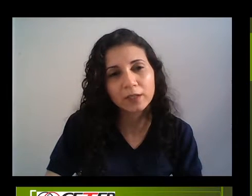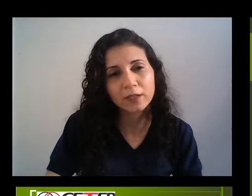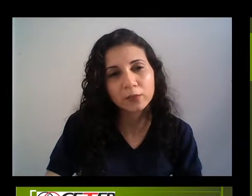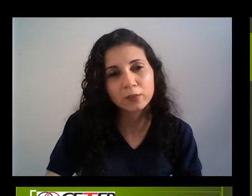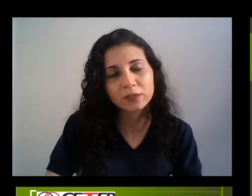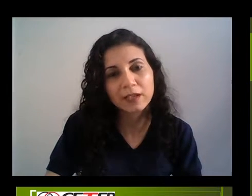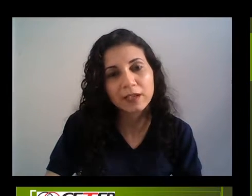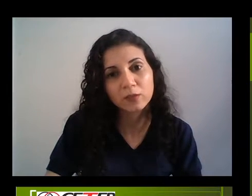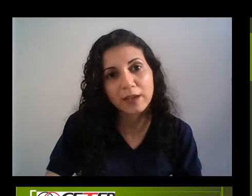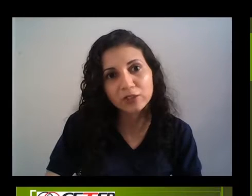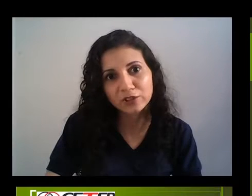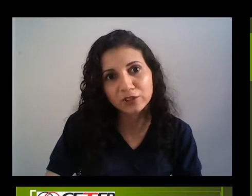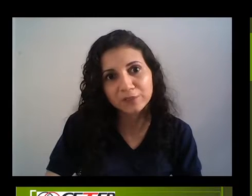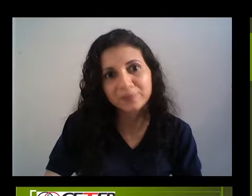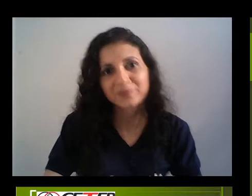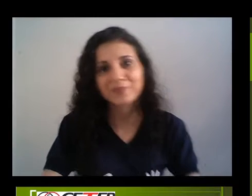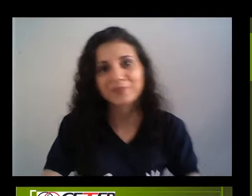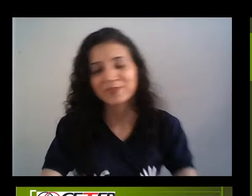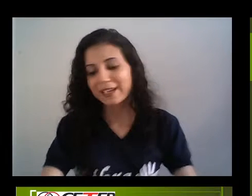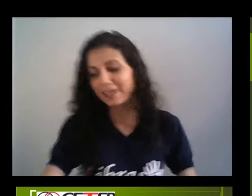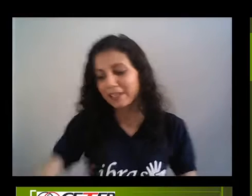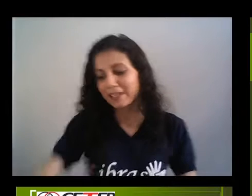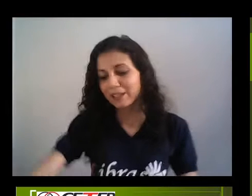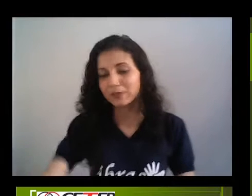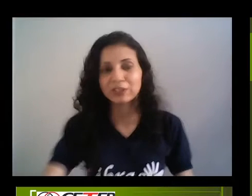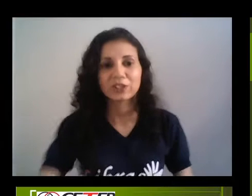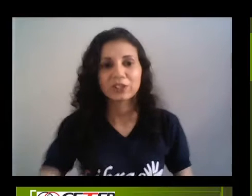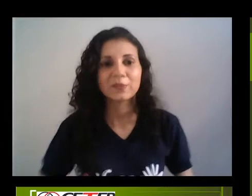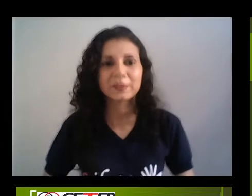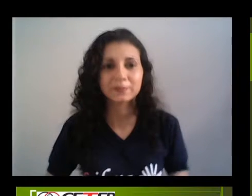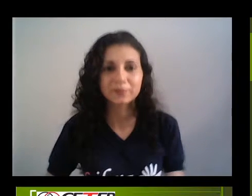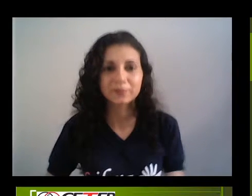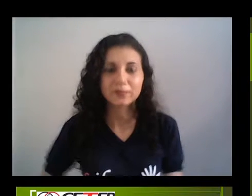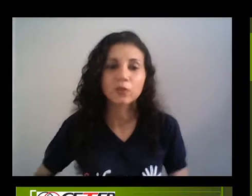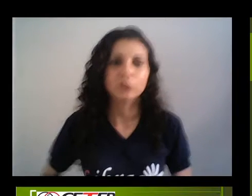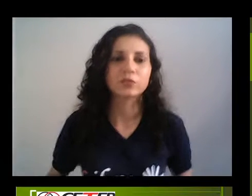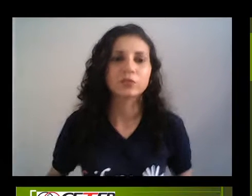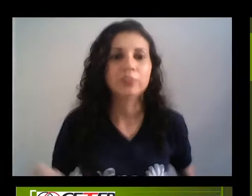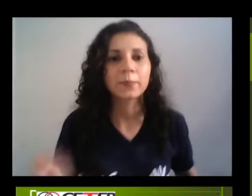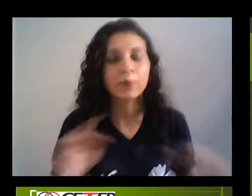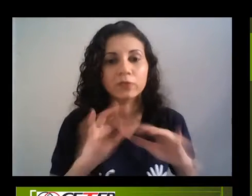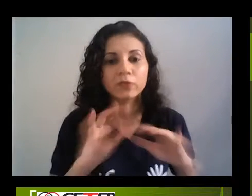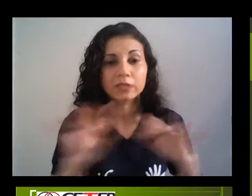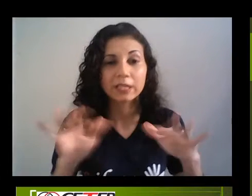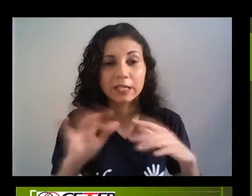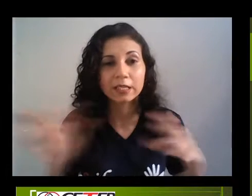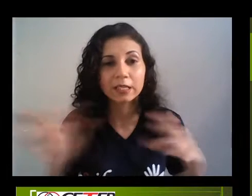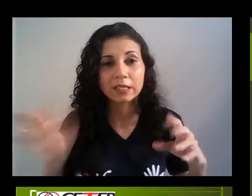sistema que é o SignWrite, né? É um sistema onde